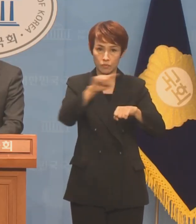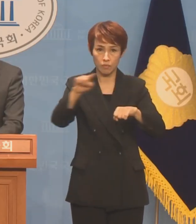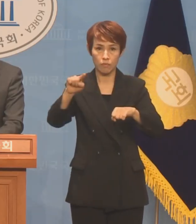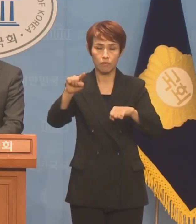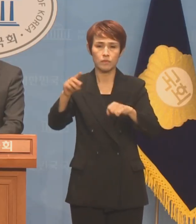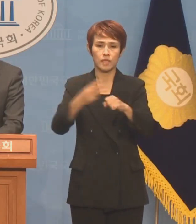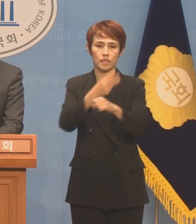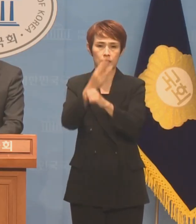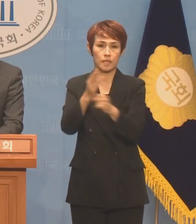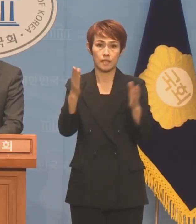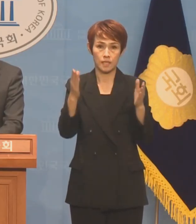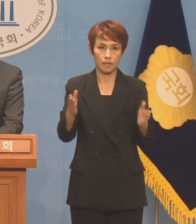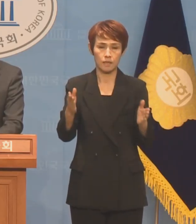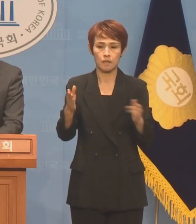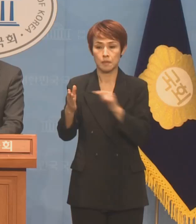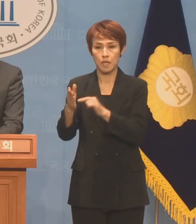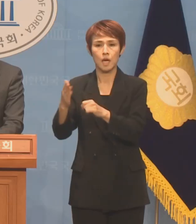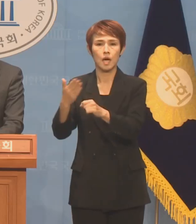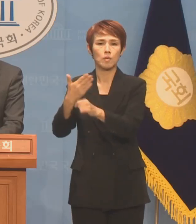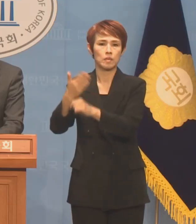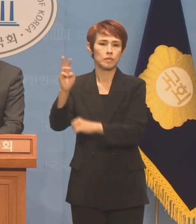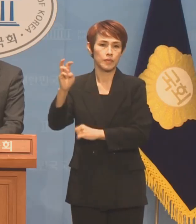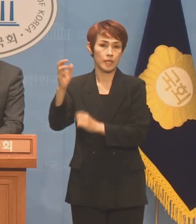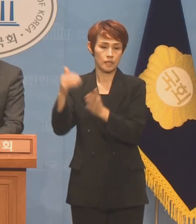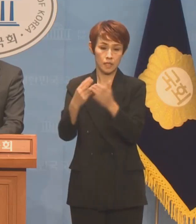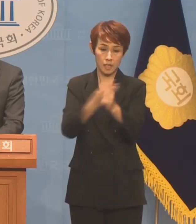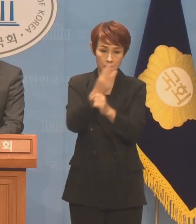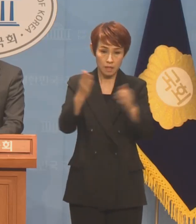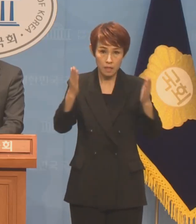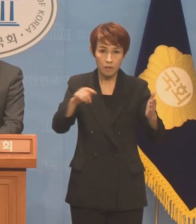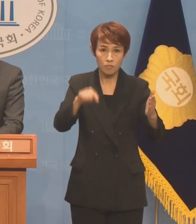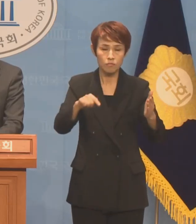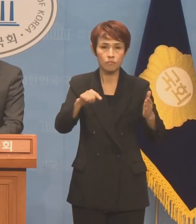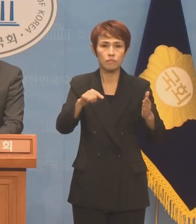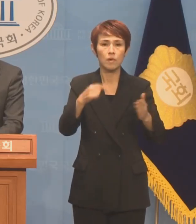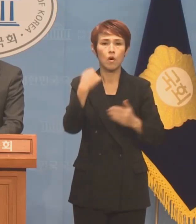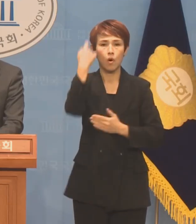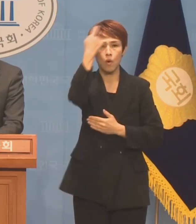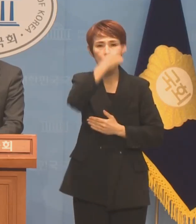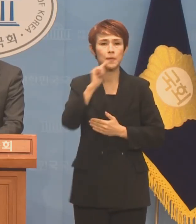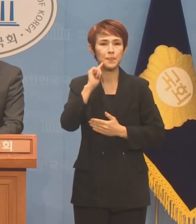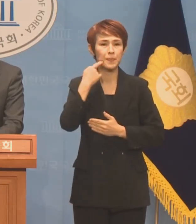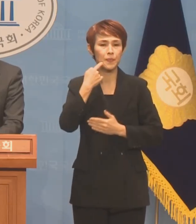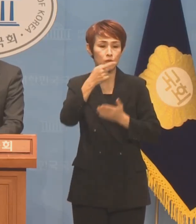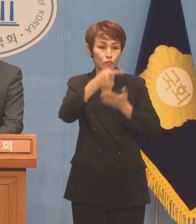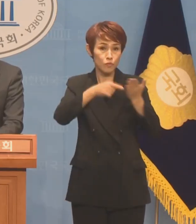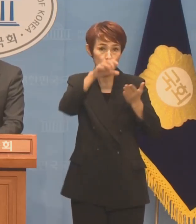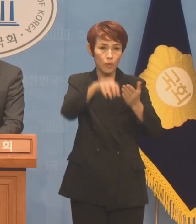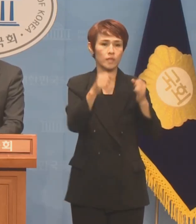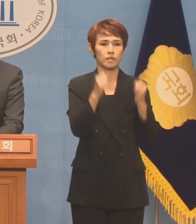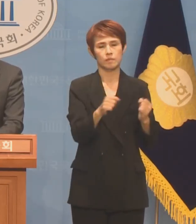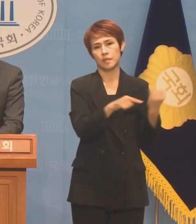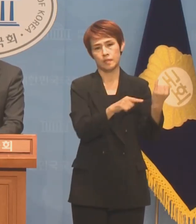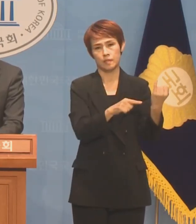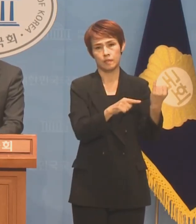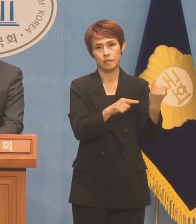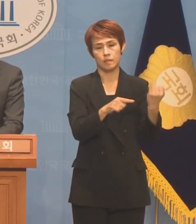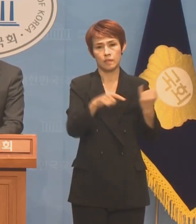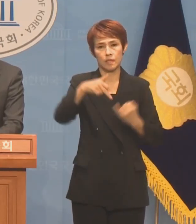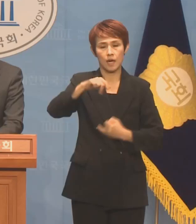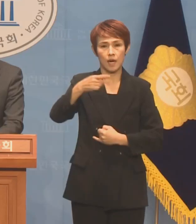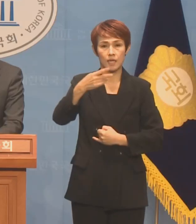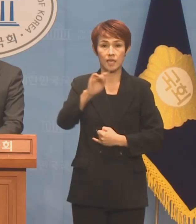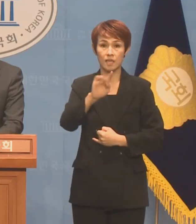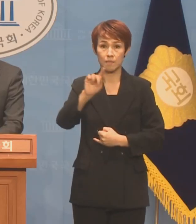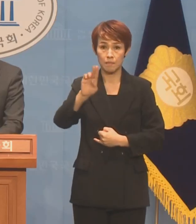전 저녁 9시 30분까지 3시간 동안 성형외과에 있었습니다. 카니발 하이리무진